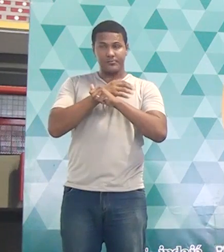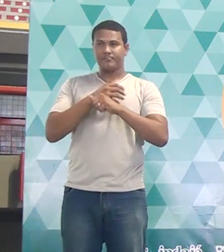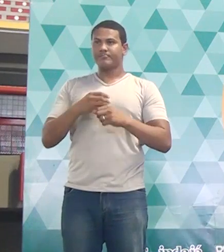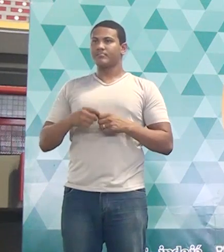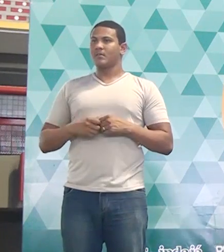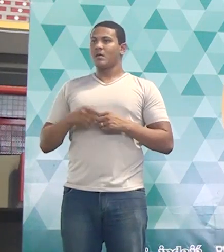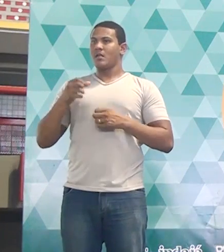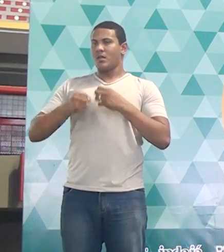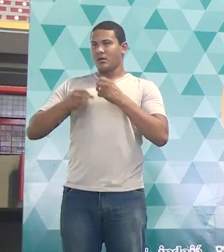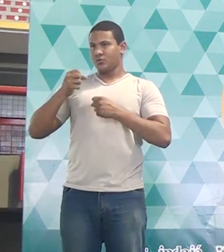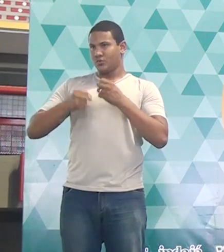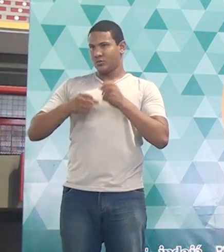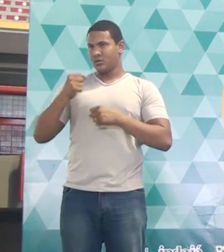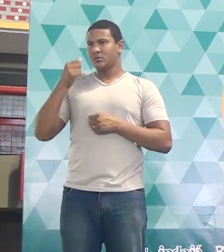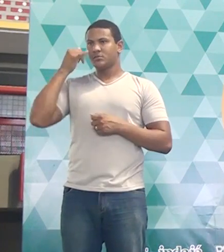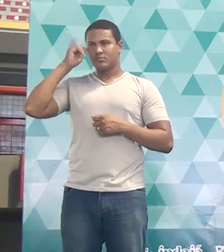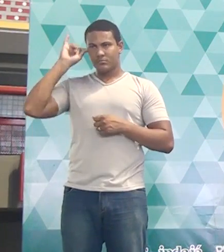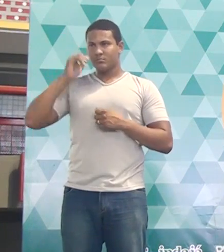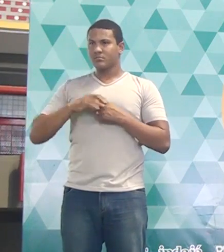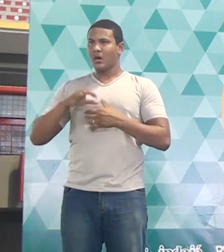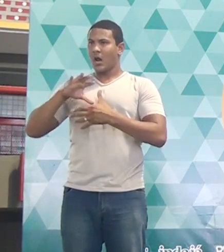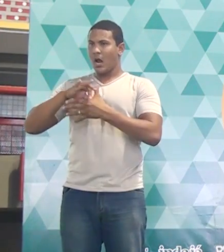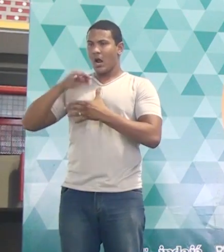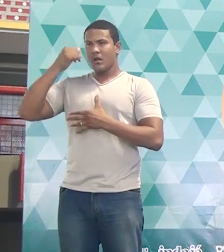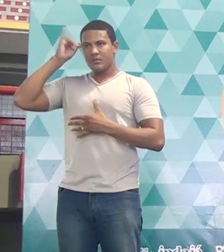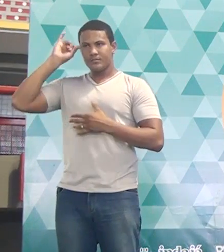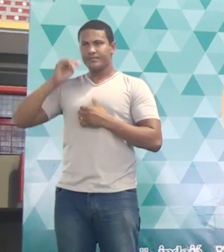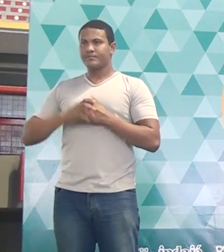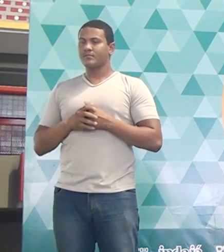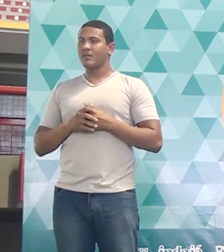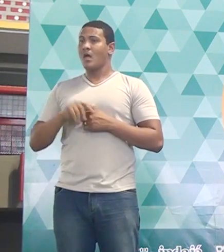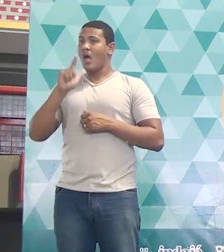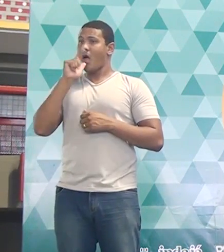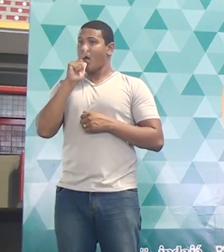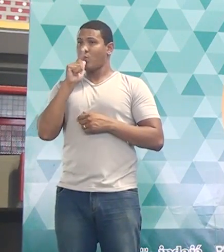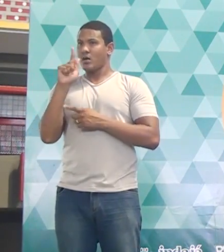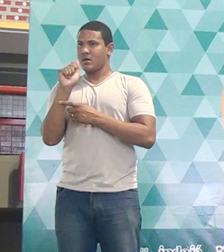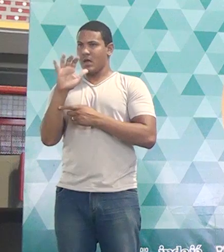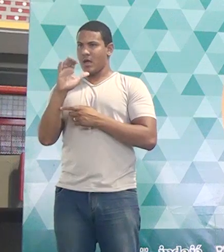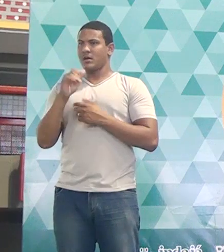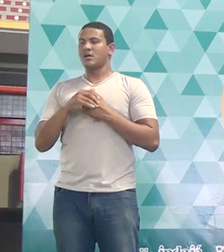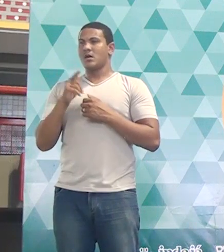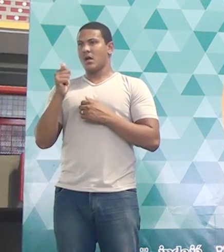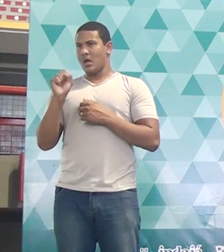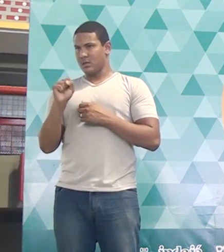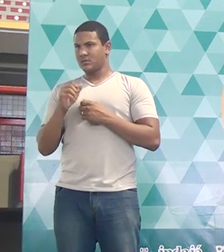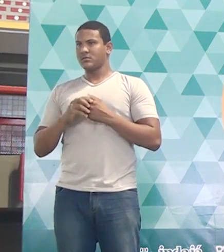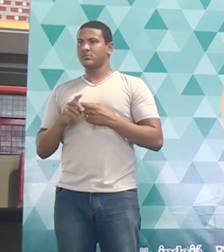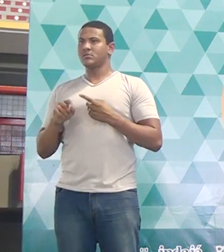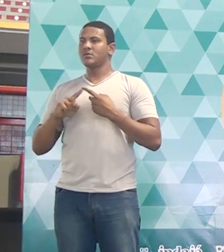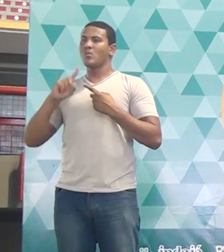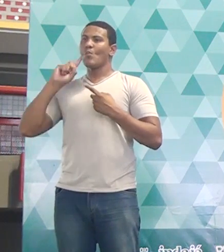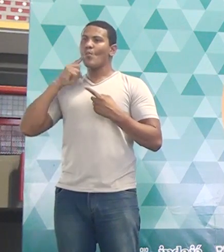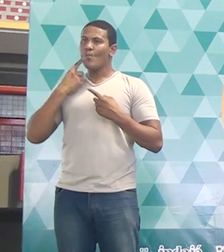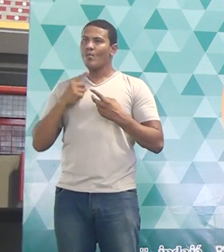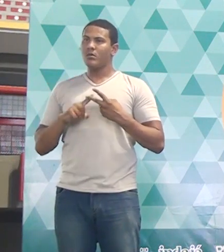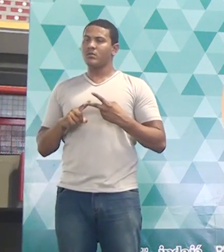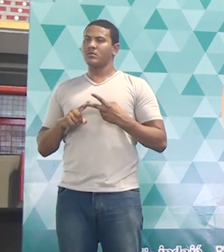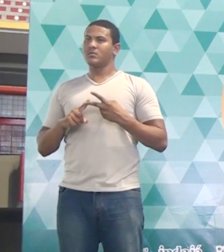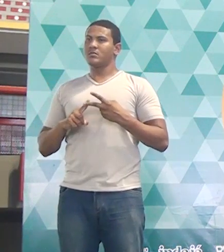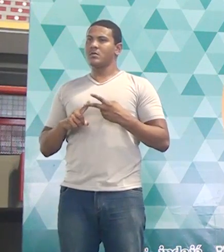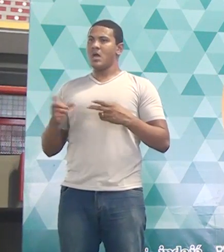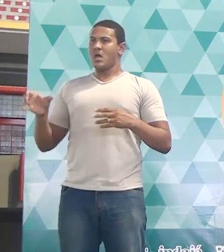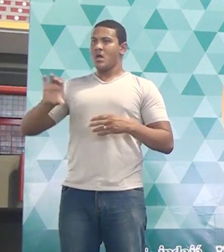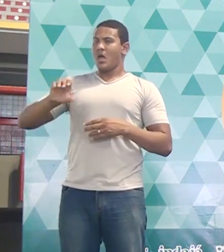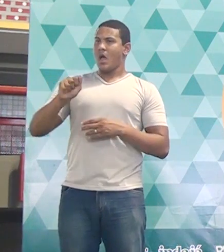carne bovina, água mineral com gás, vinagre, suco de limão, suco gástrico, ácido